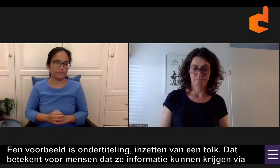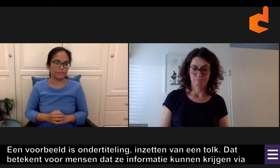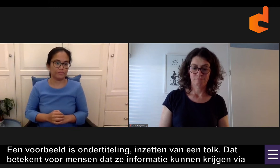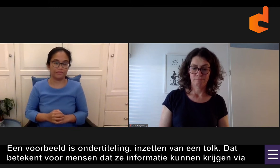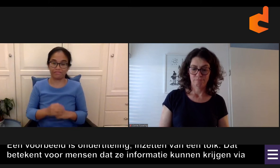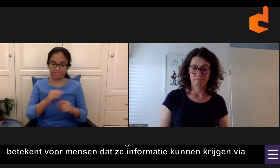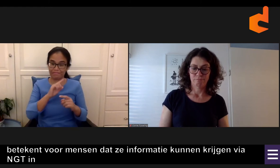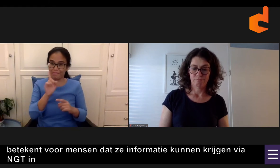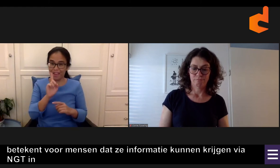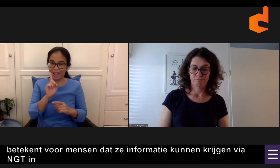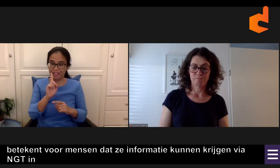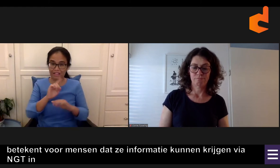NGT.